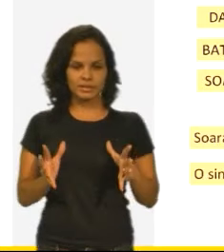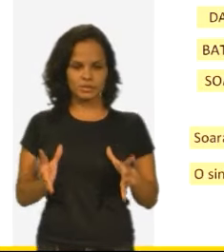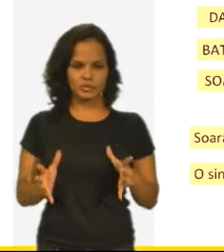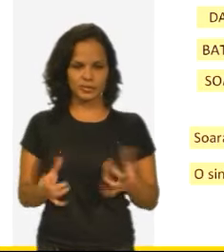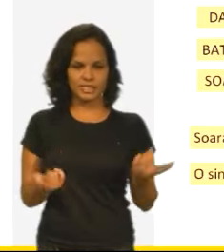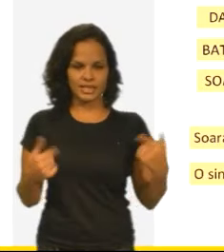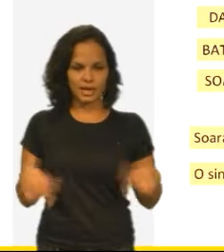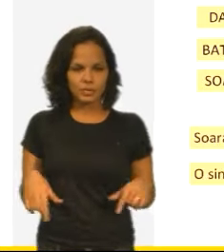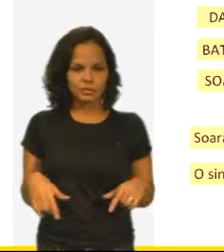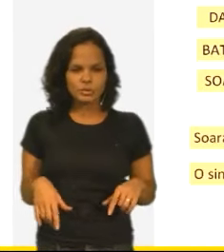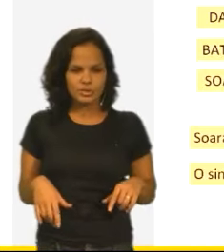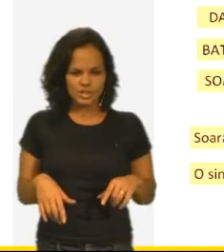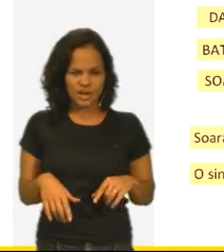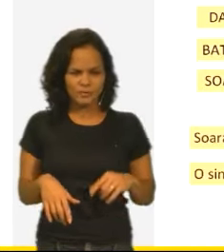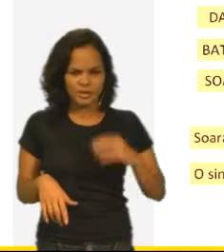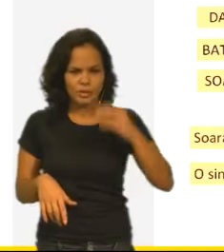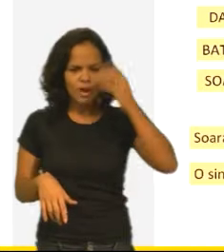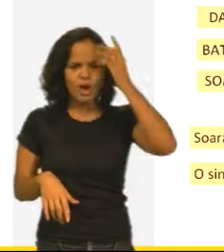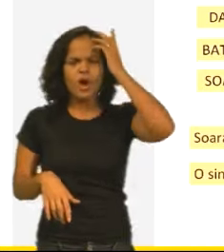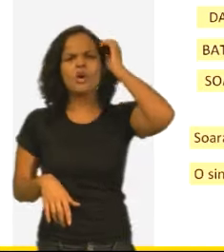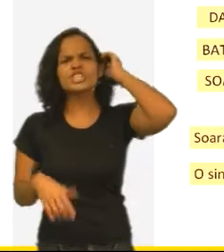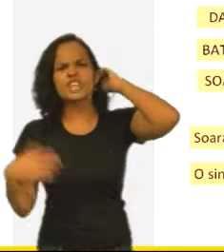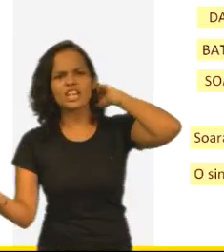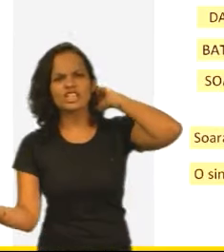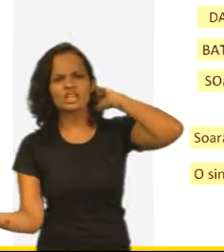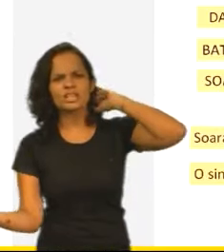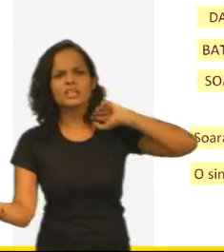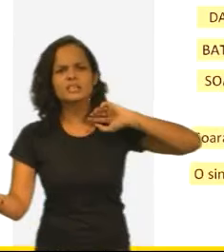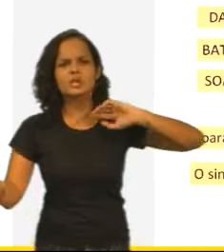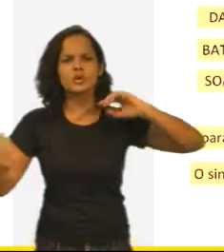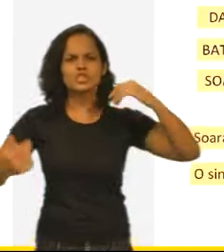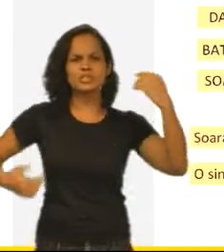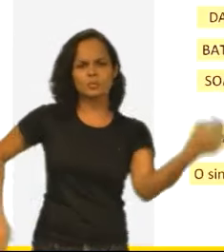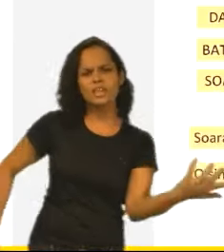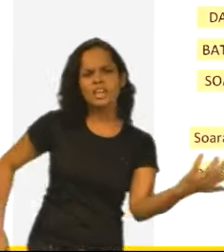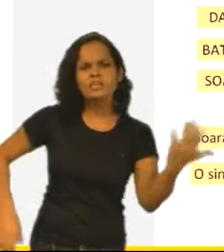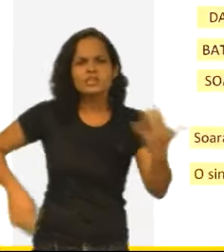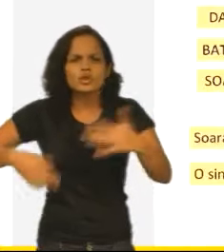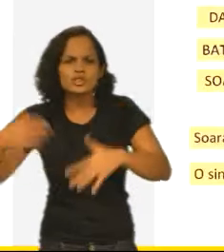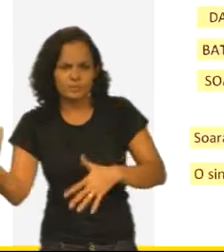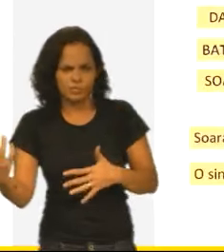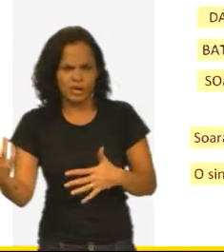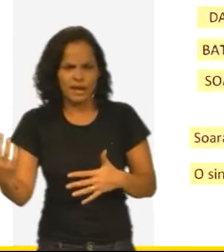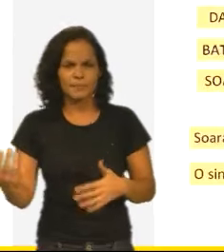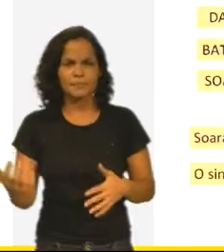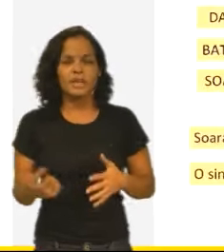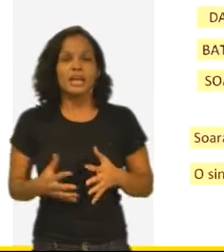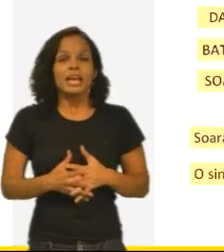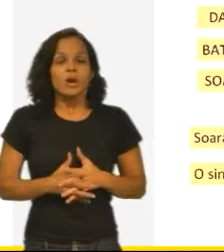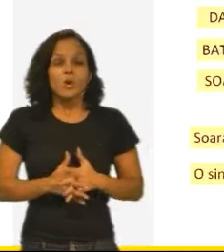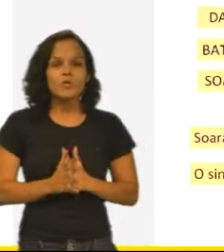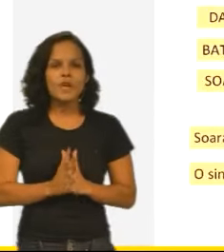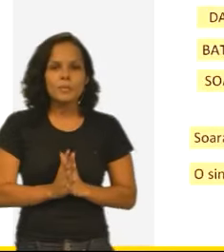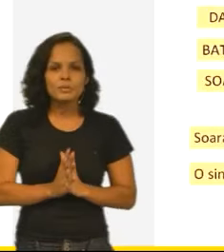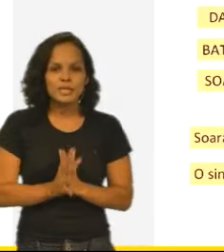atenção de vocês é aquela construção, vocês já viram? Hoje é dia 15, hoje são 15, hoje, não é? O verbo ser